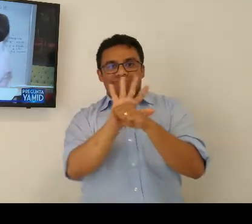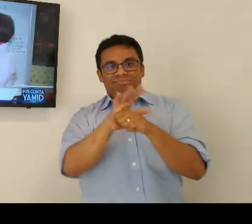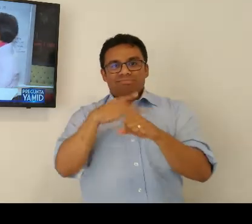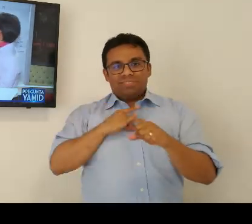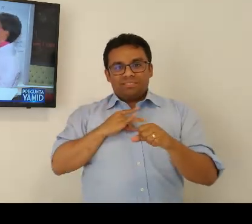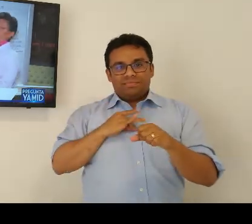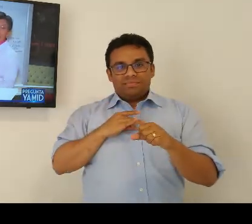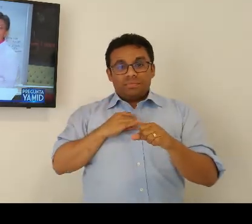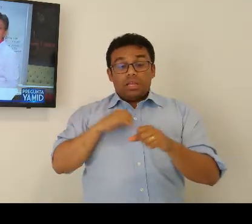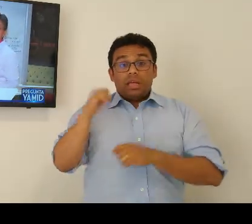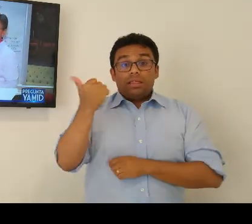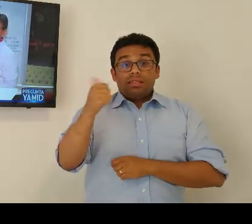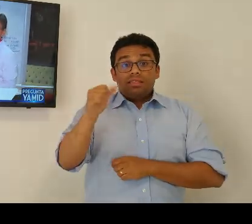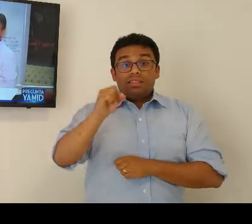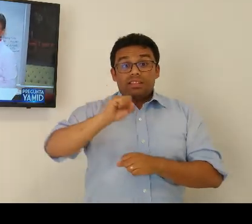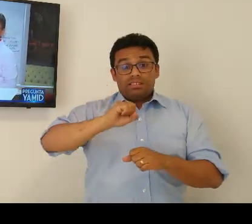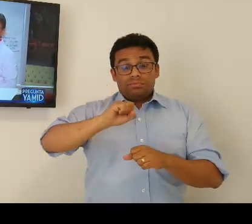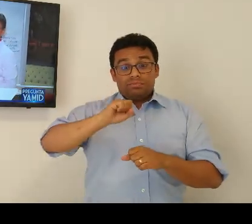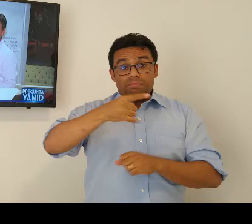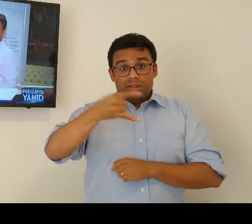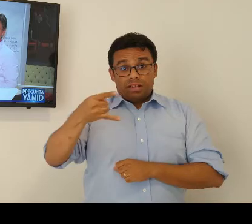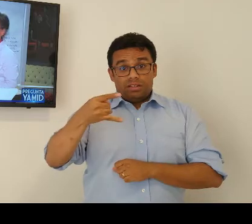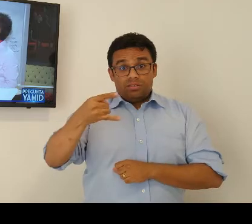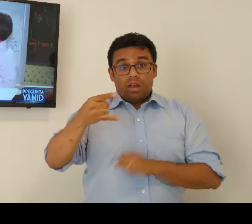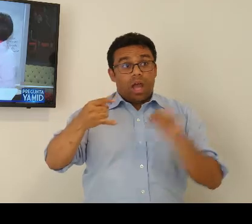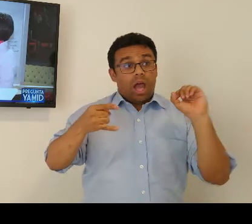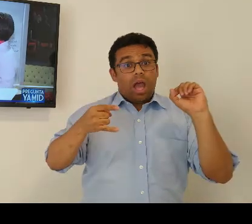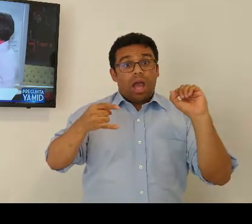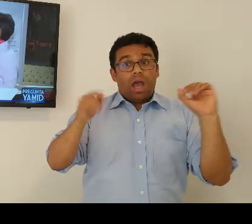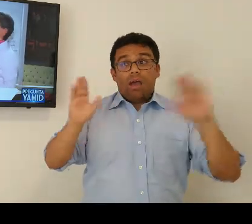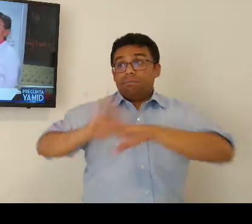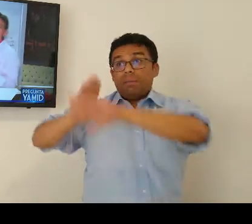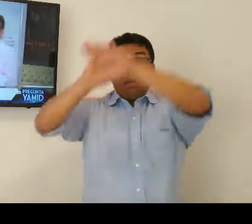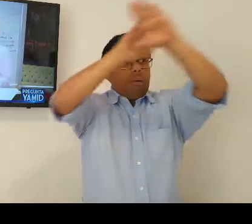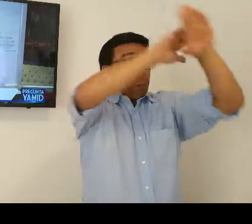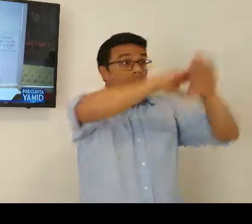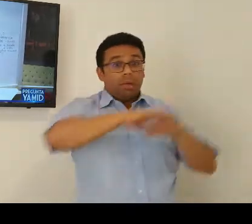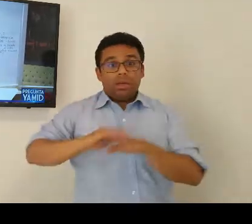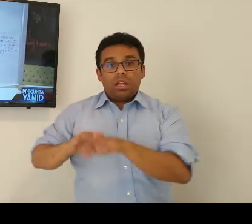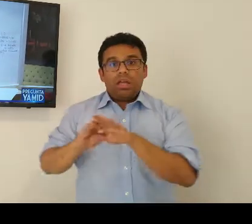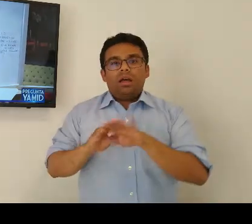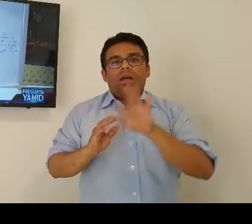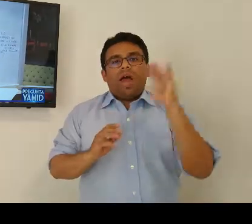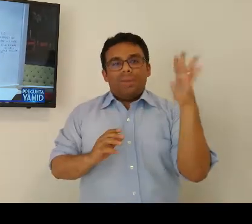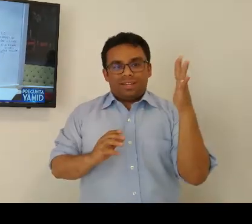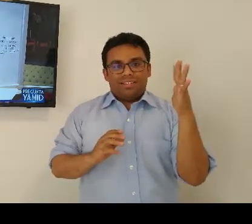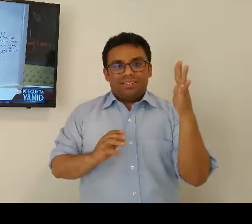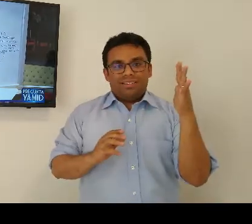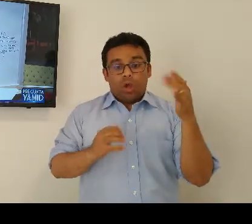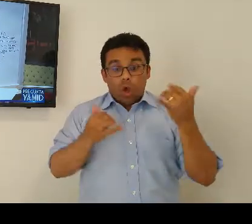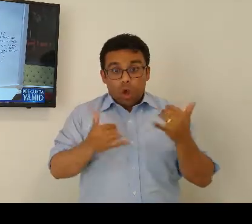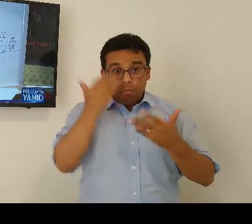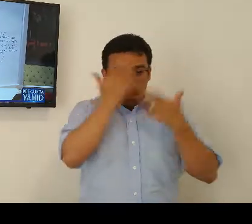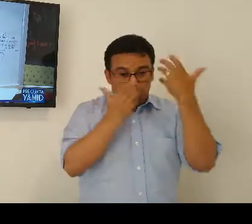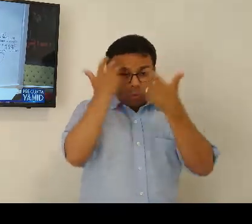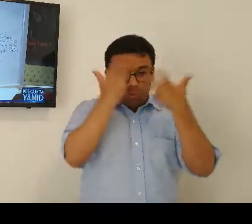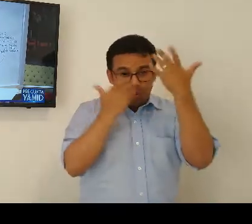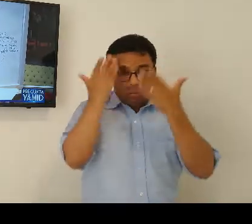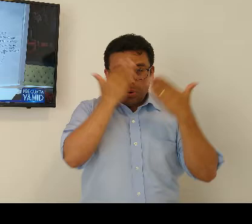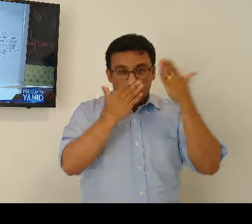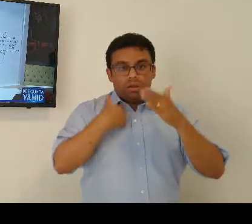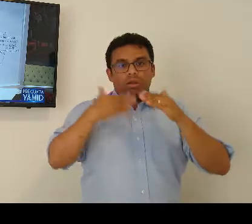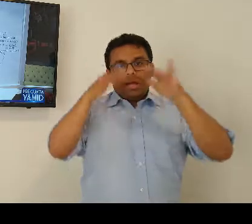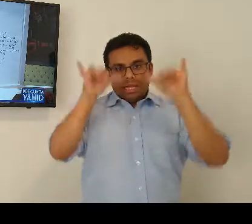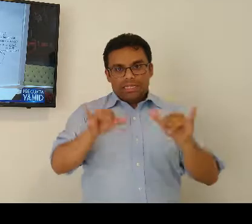El 10 de marzo decretamos alerta amarilla, ¿cierto? Luego hicimos el simulacro, ahora estamos en la cuarentena. Yo le agradezco a Bogotá